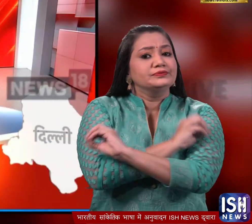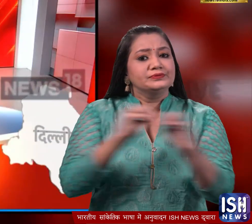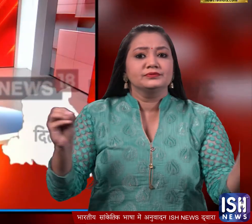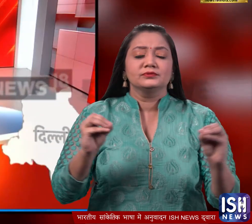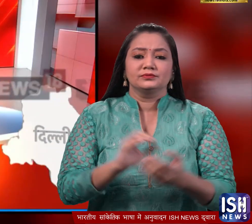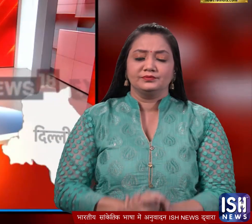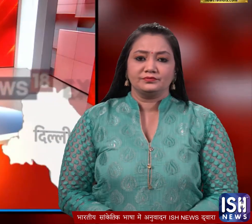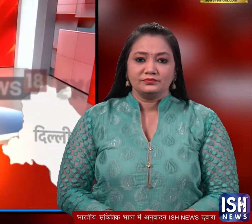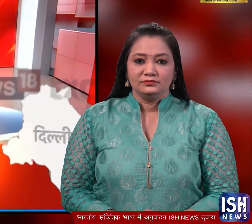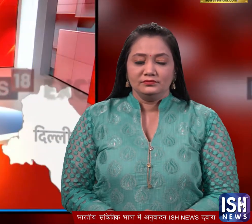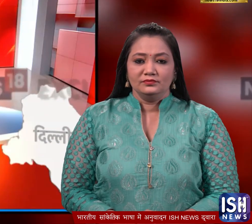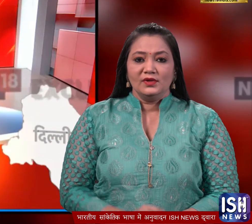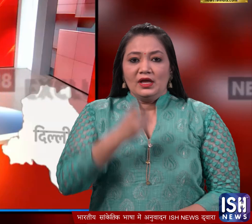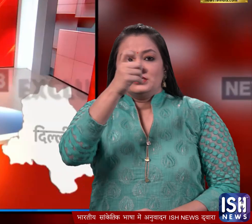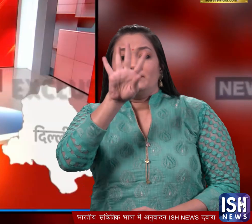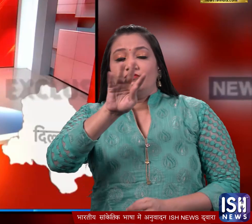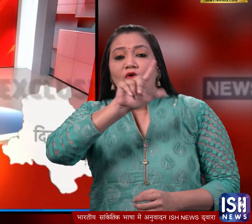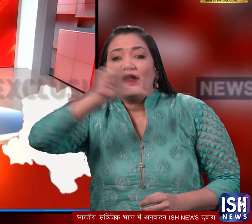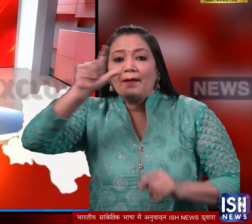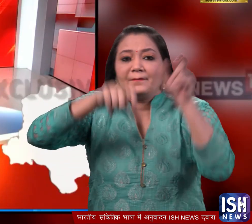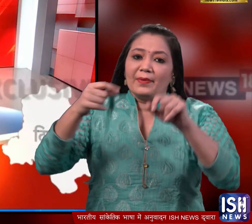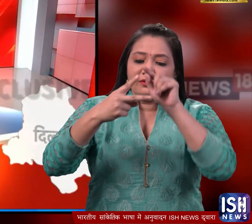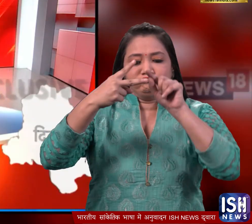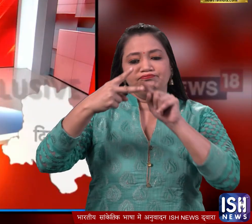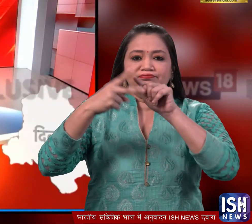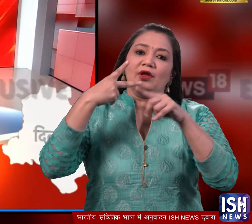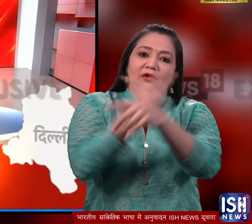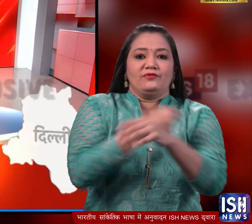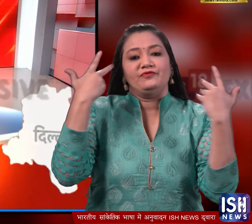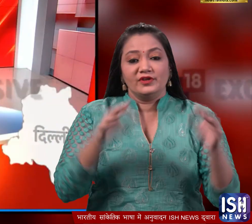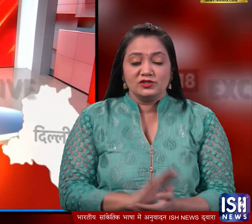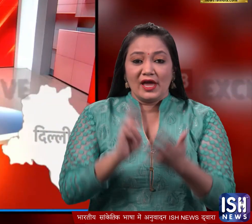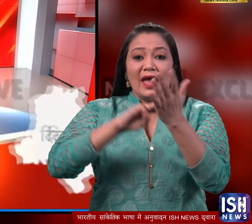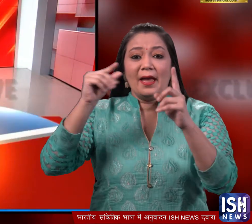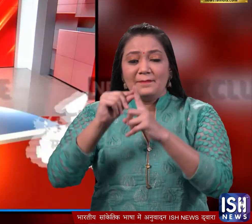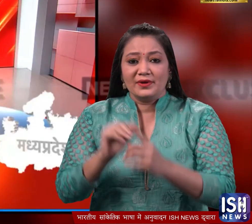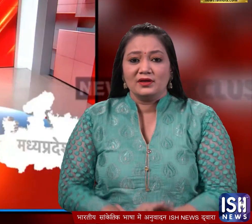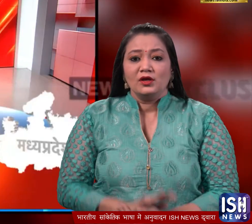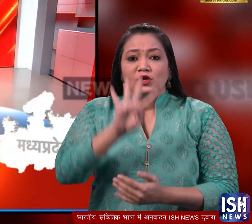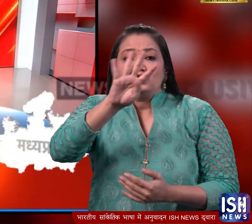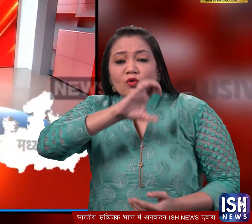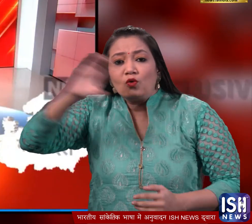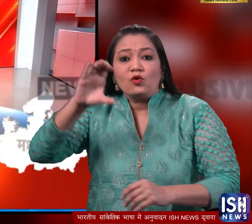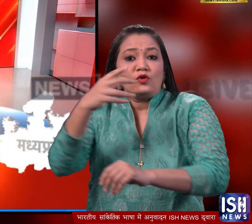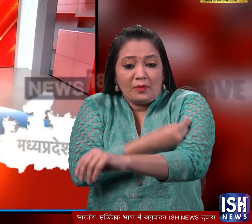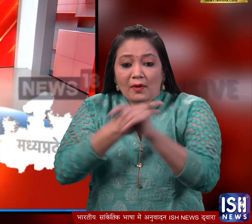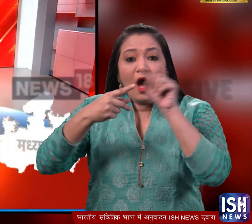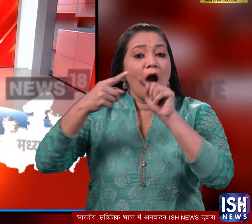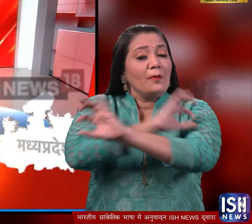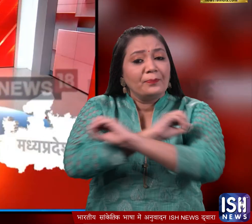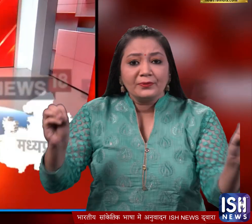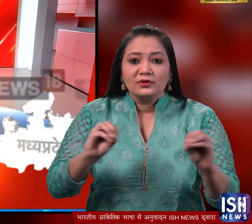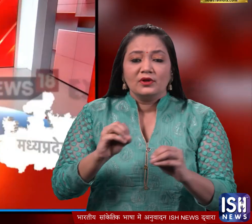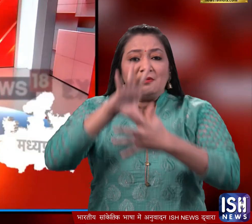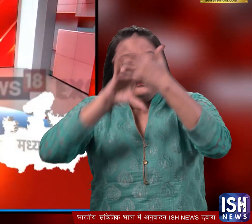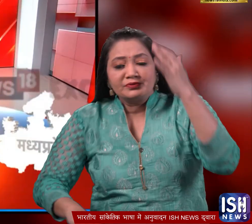लगी। दिल्ली में करीब 74 लाख लोगों को टीके की दोनों डोज लग चुकी हैं। वहीं मध्य प्रदेश में करीब 4 करोड़ डोज लगना बाकी है,